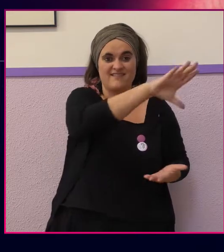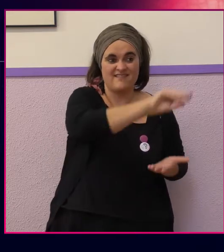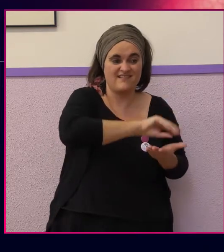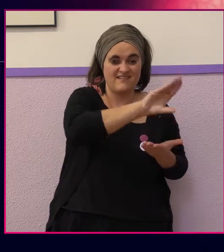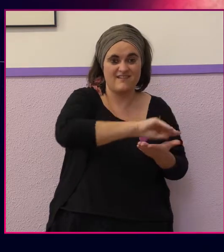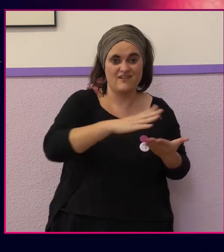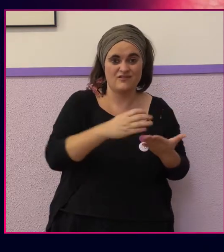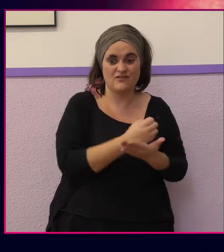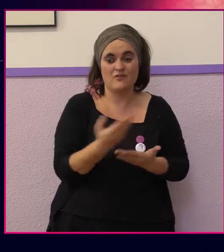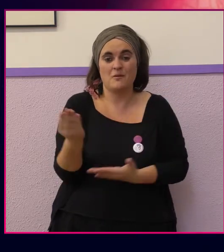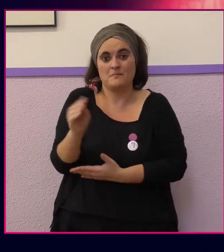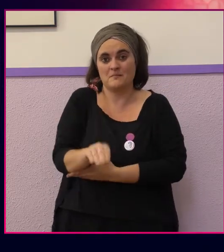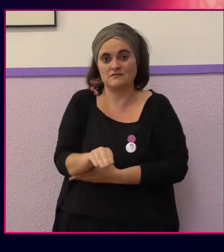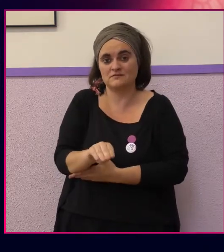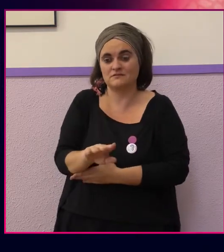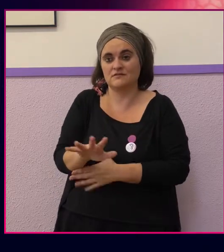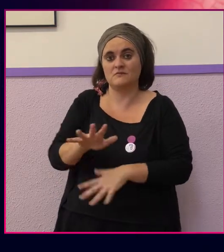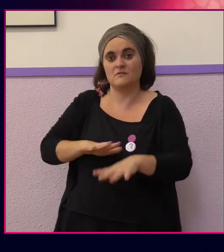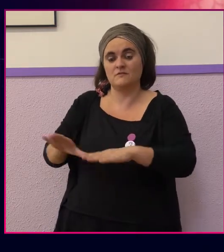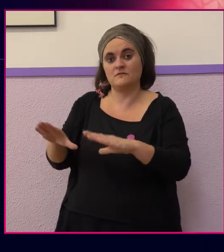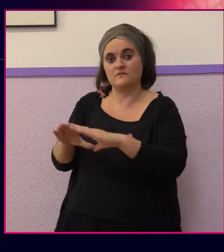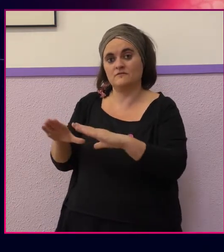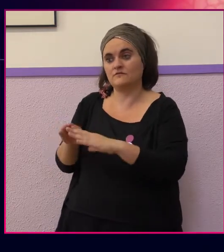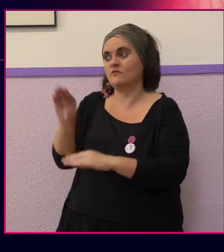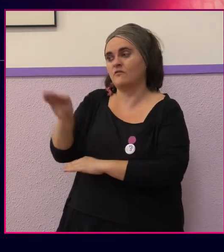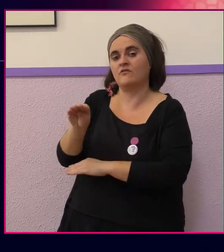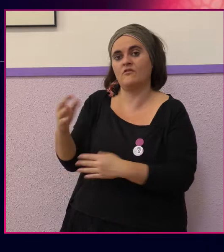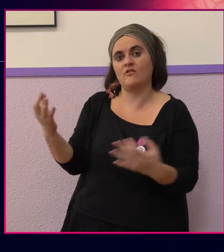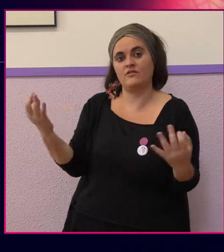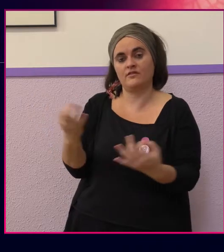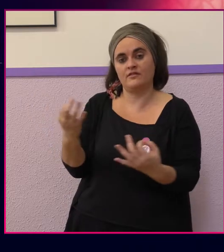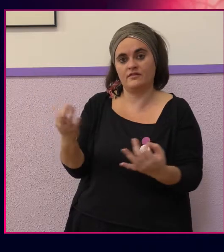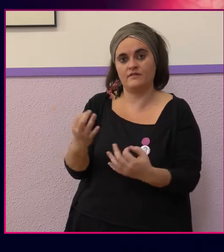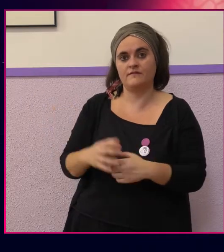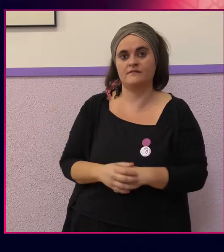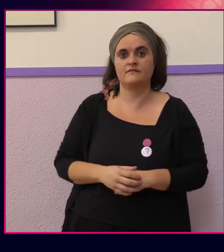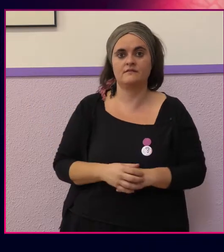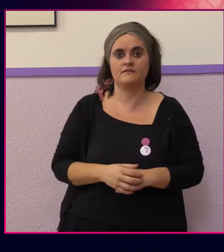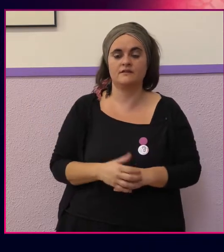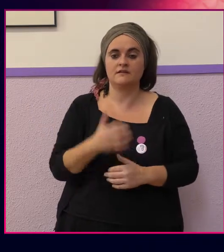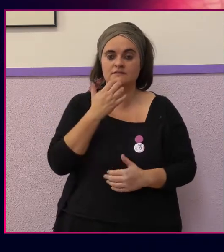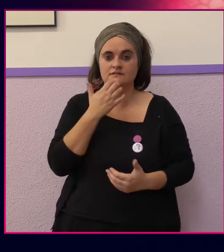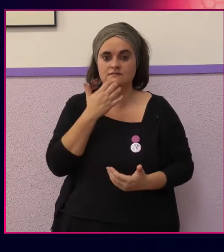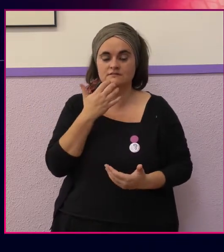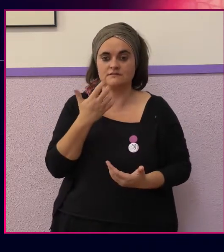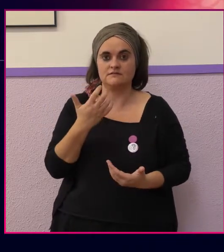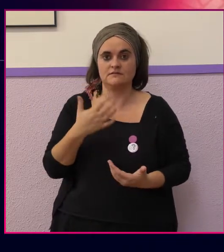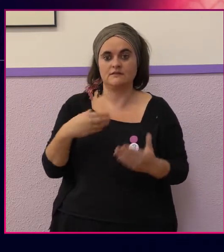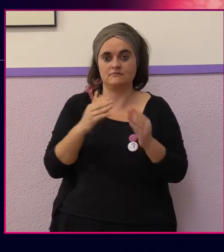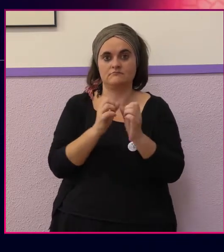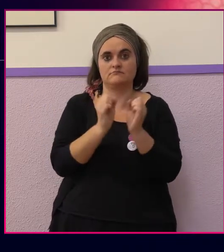indarkeria matxistaren aurkako itunetan zein berdintasunera eta emakumeen aurkako